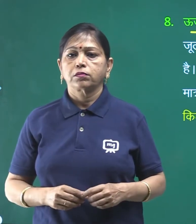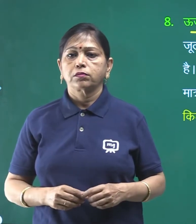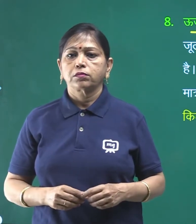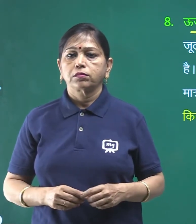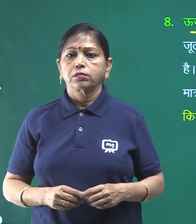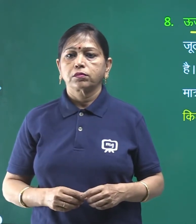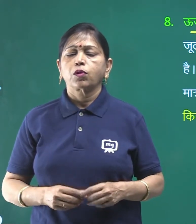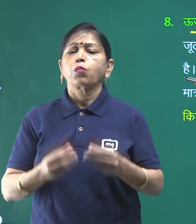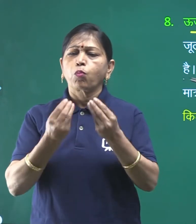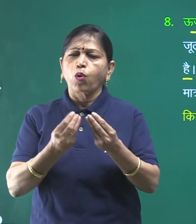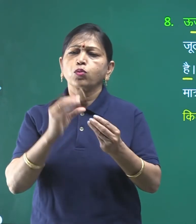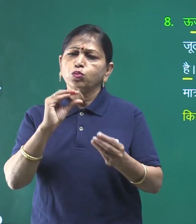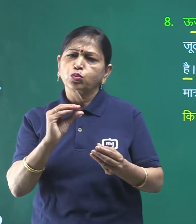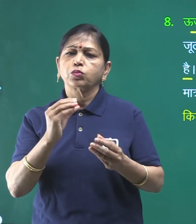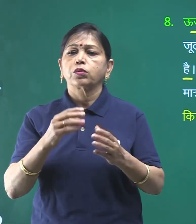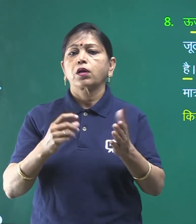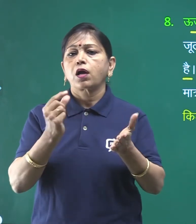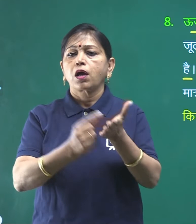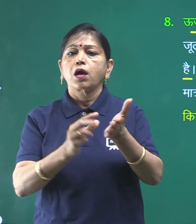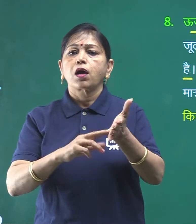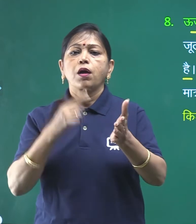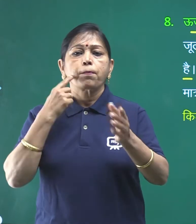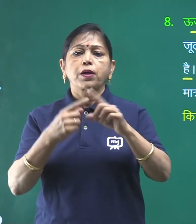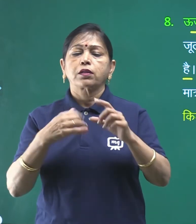बहुत छोटा मात्रक है,